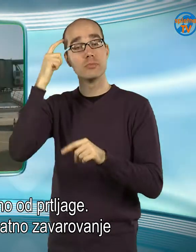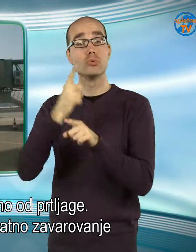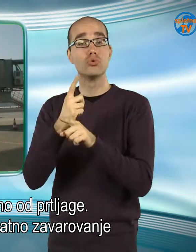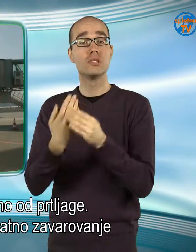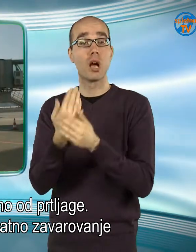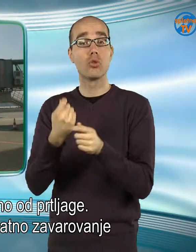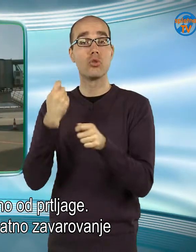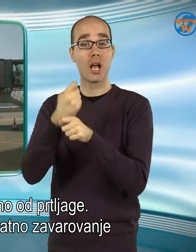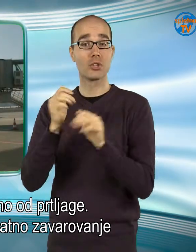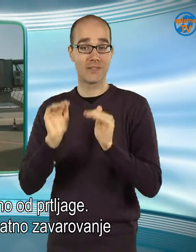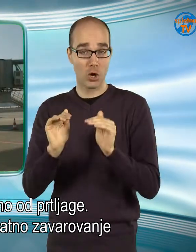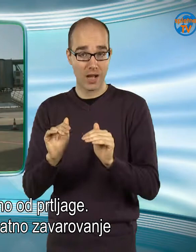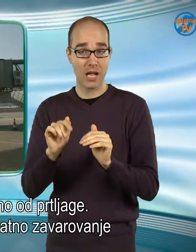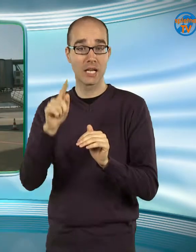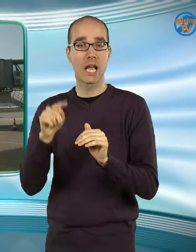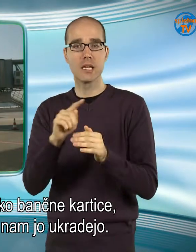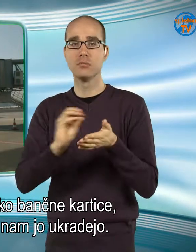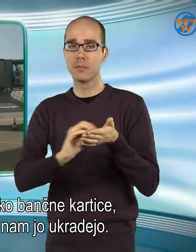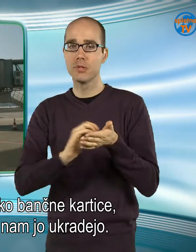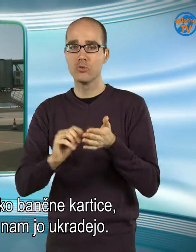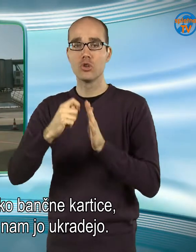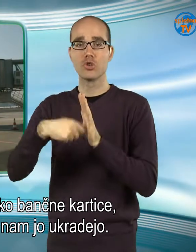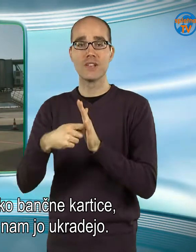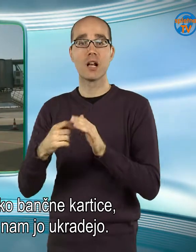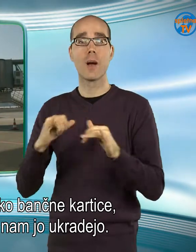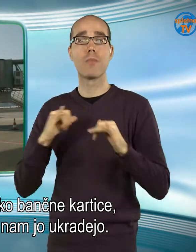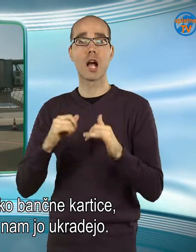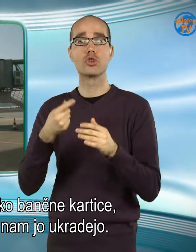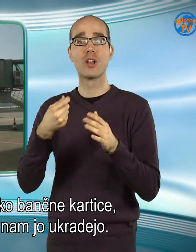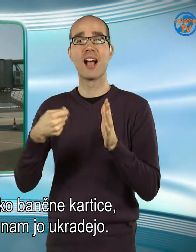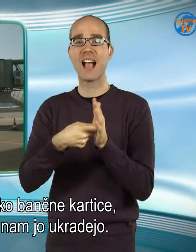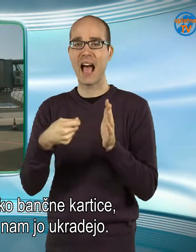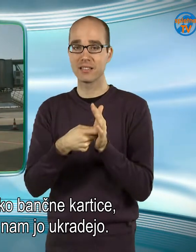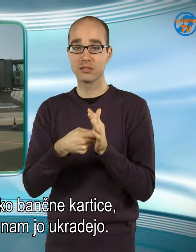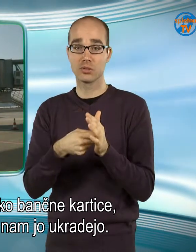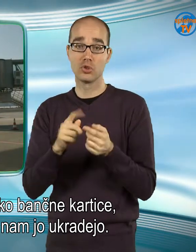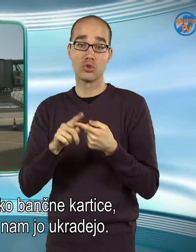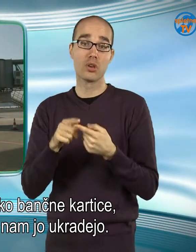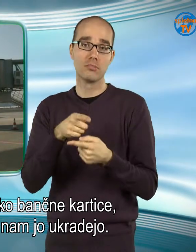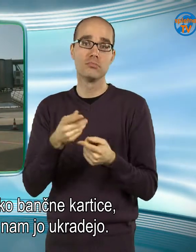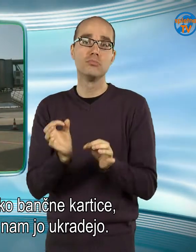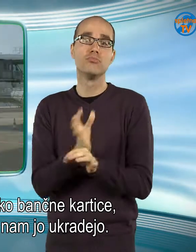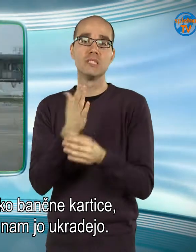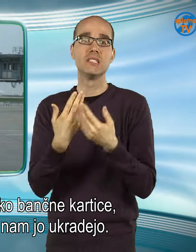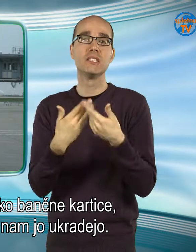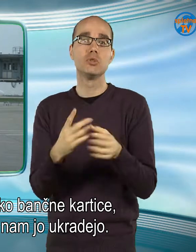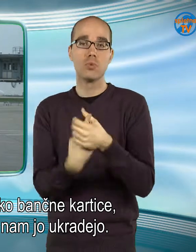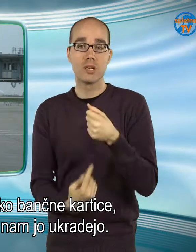Poskrbimo za dodatno zavarovanje in si izpišimo številko bančne kartice, za primer, če jo izgubimo ali nam jo